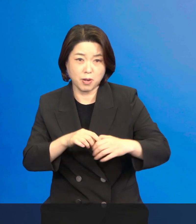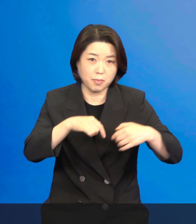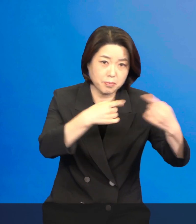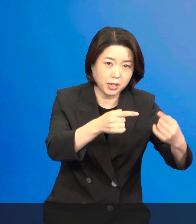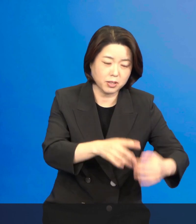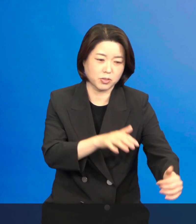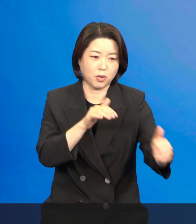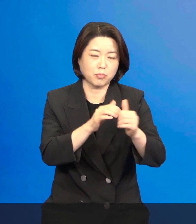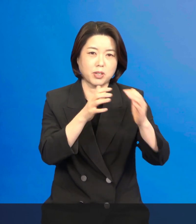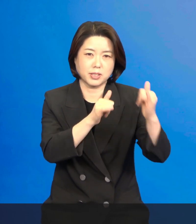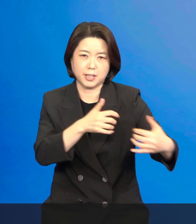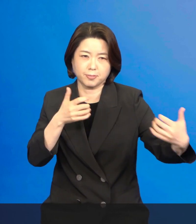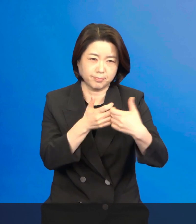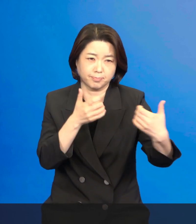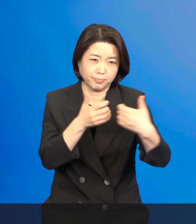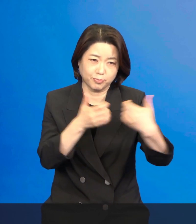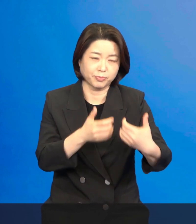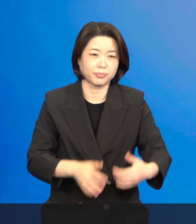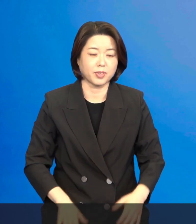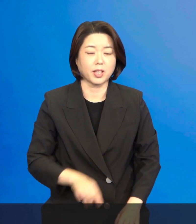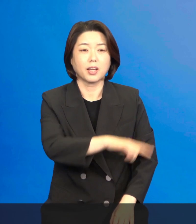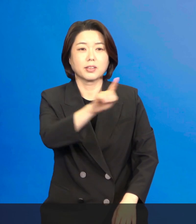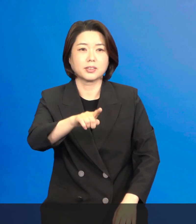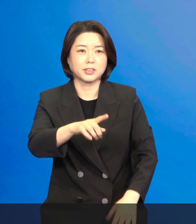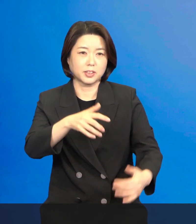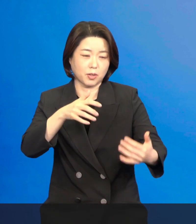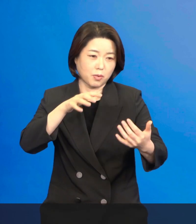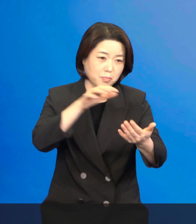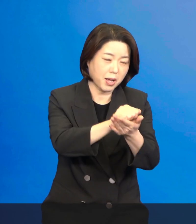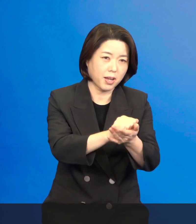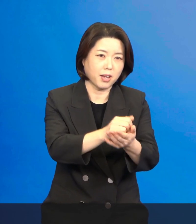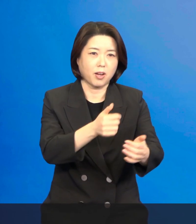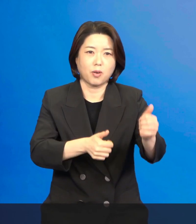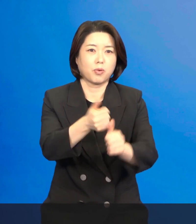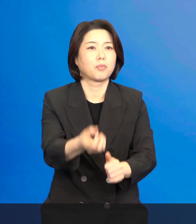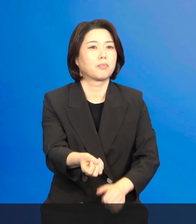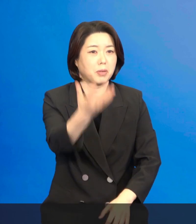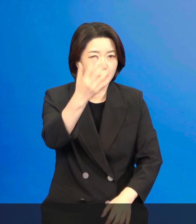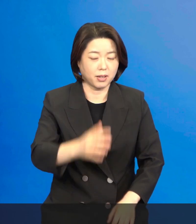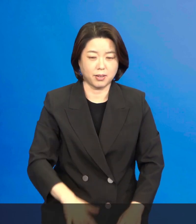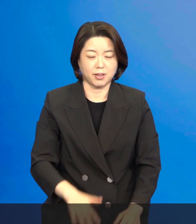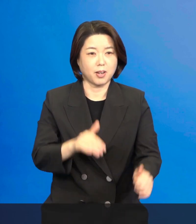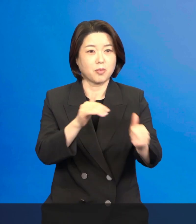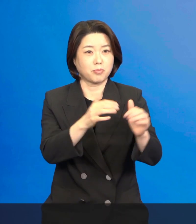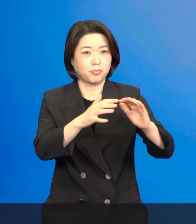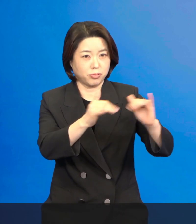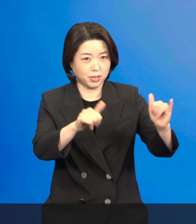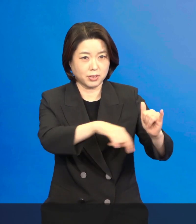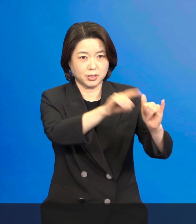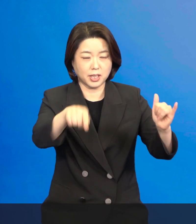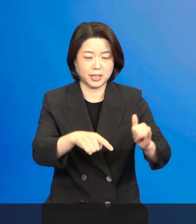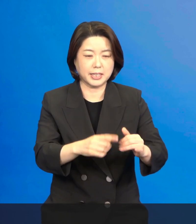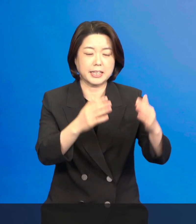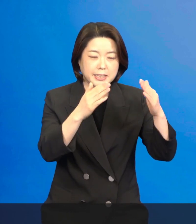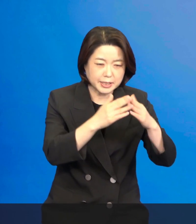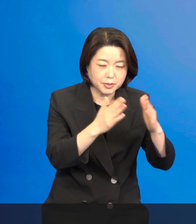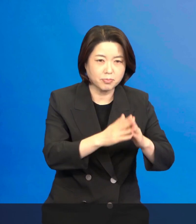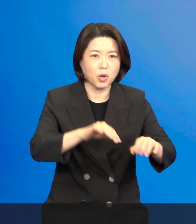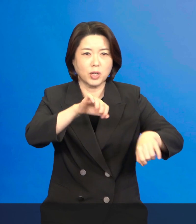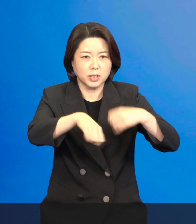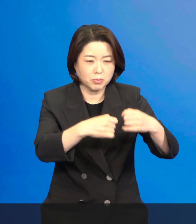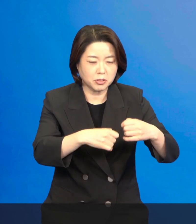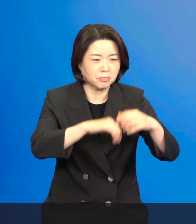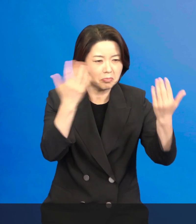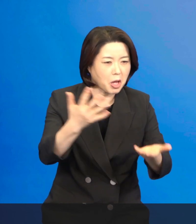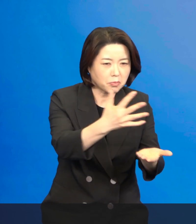싸웠다. 결국 그들을 쳐서 크게 무찔렀으며 블레셋 사람의 집짐승들을 전리품으로